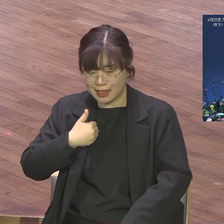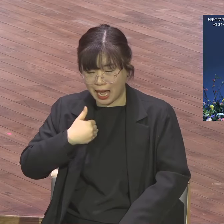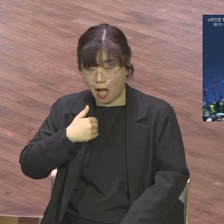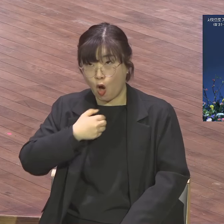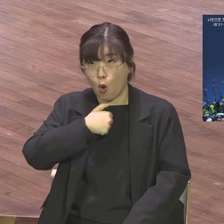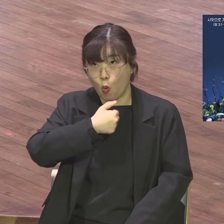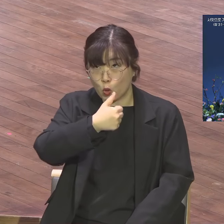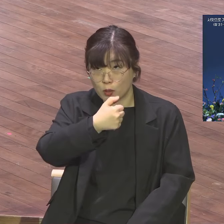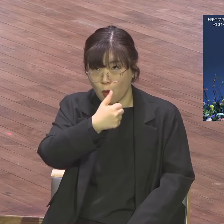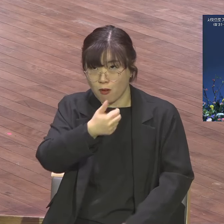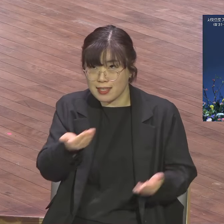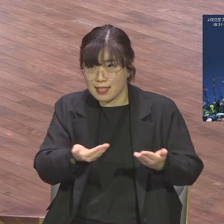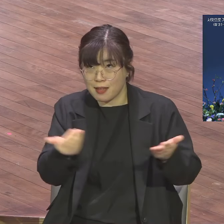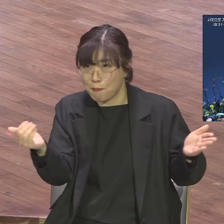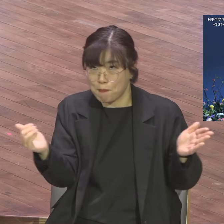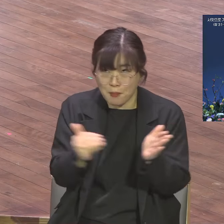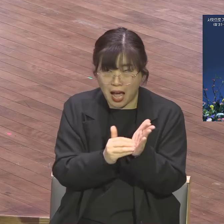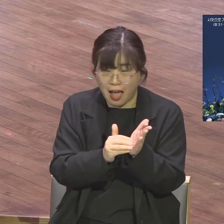사용해야 되겠다.